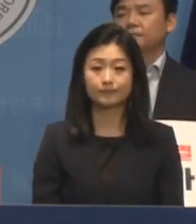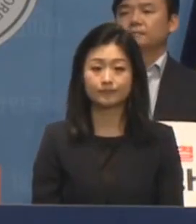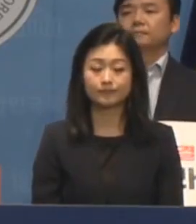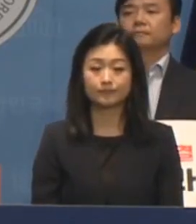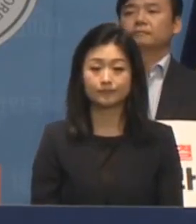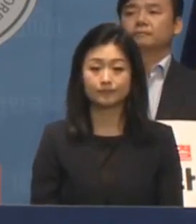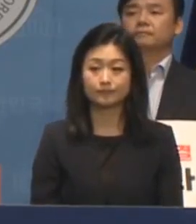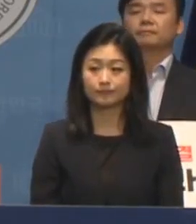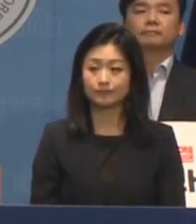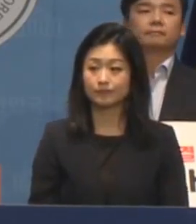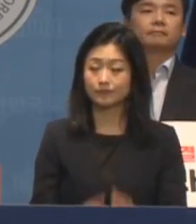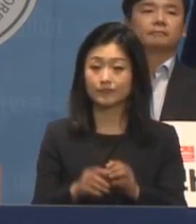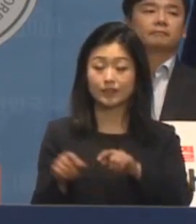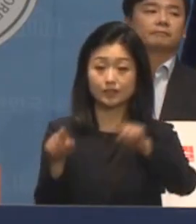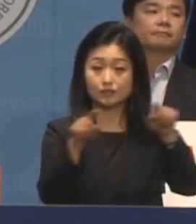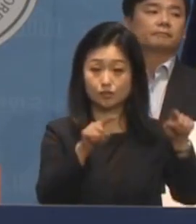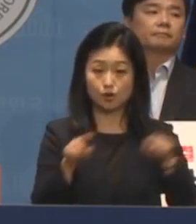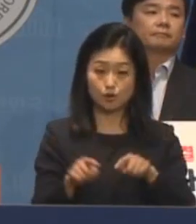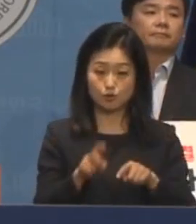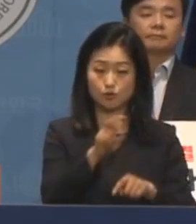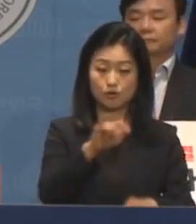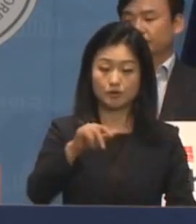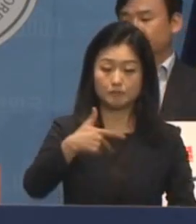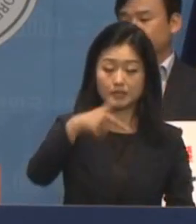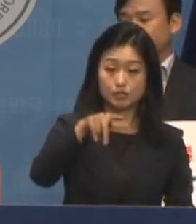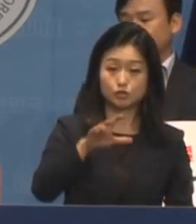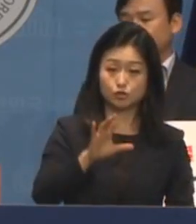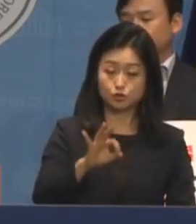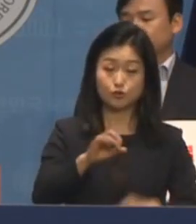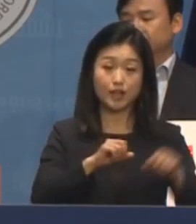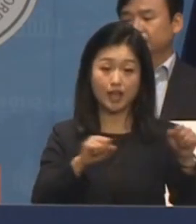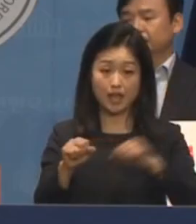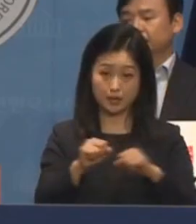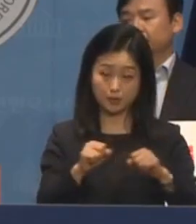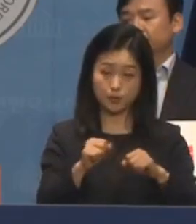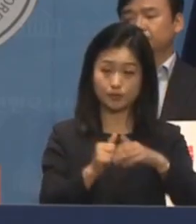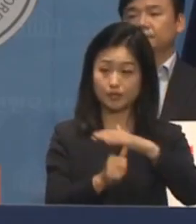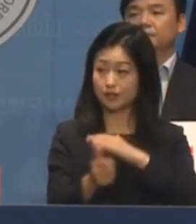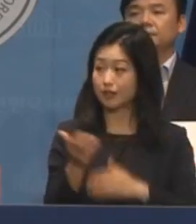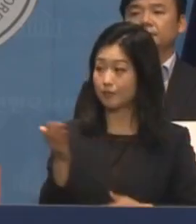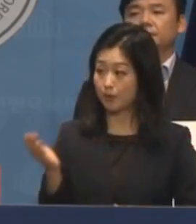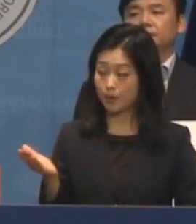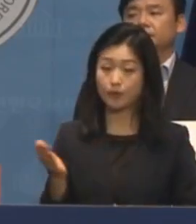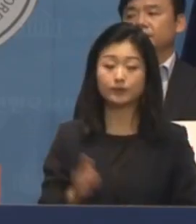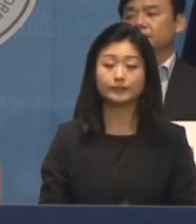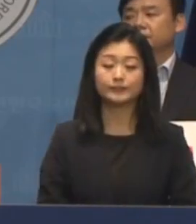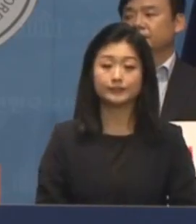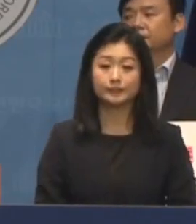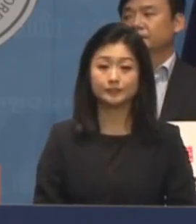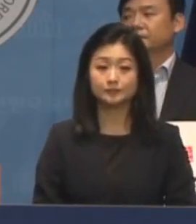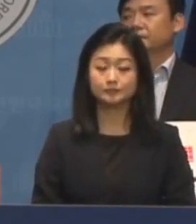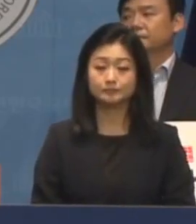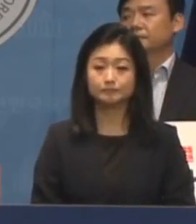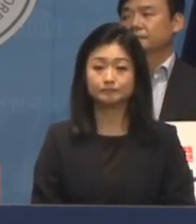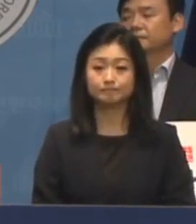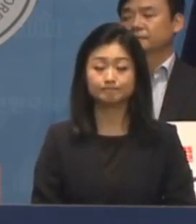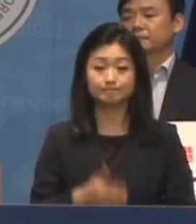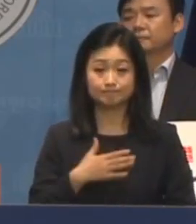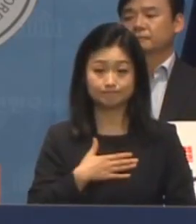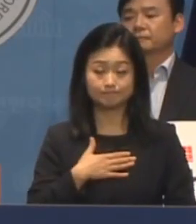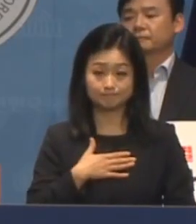예, 전국민중행동 공동대표 박석운입니다. 신태섭 대표님의 발언 취지에